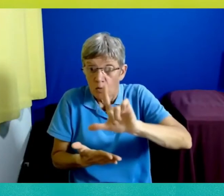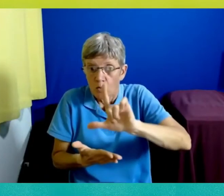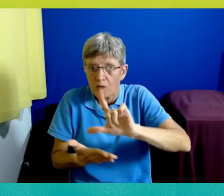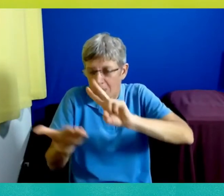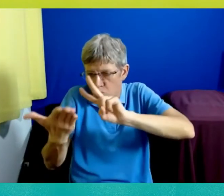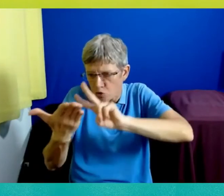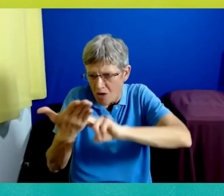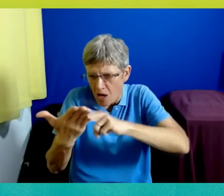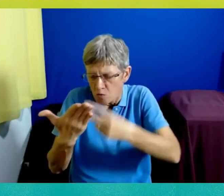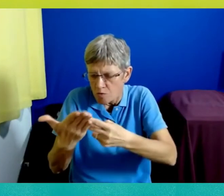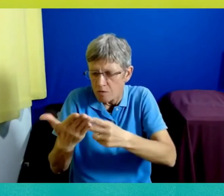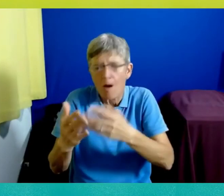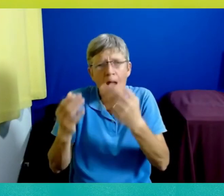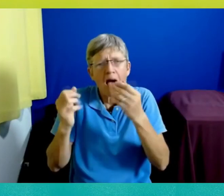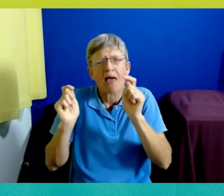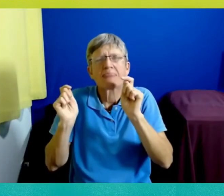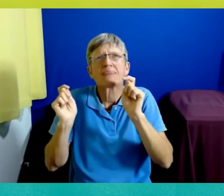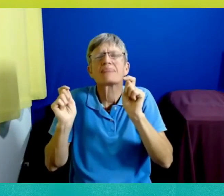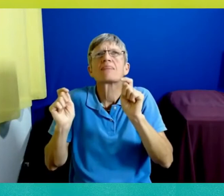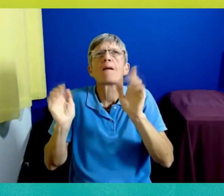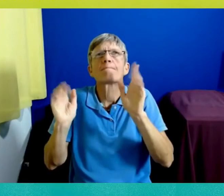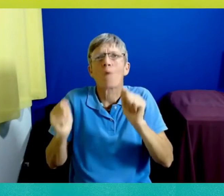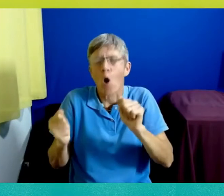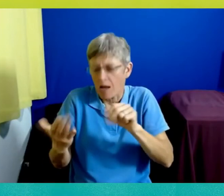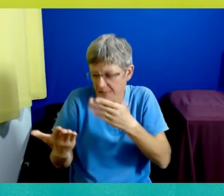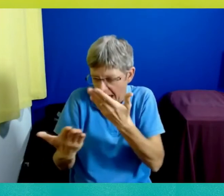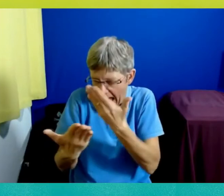O tradutor de literatura